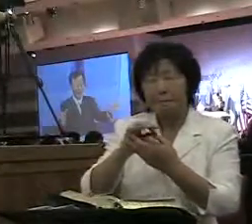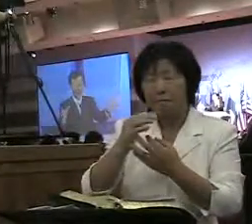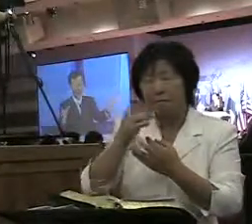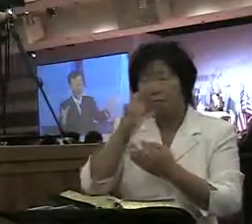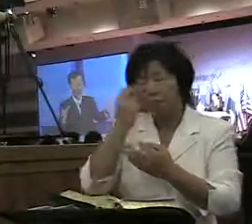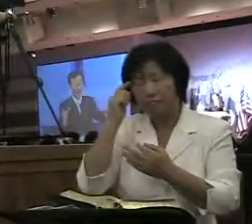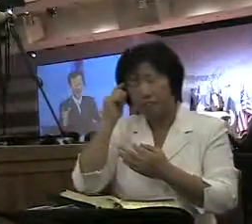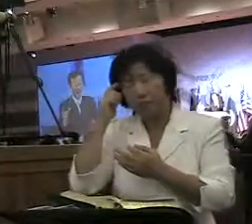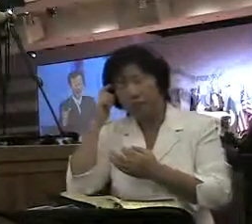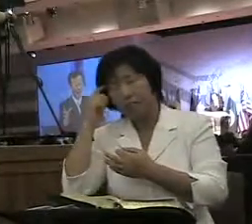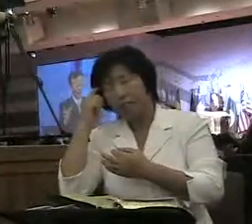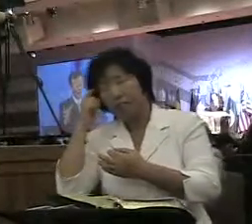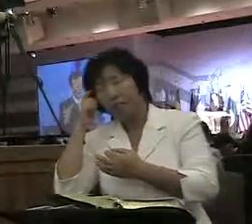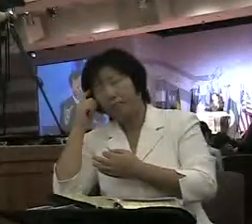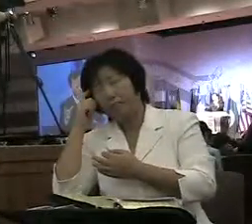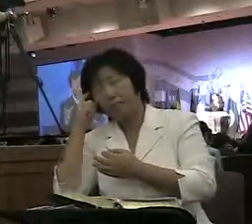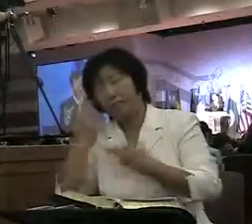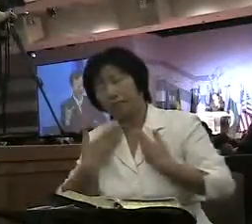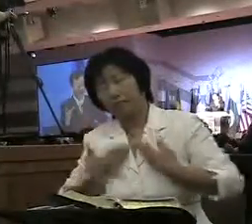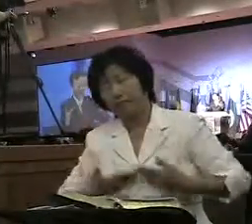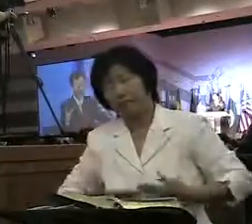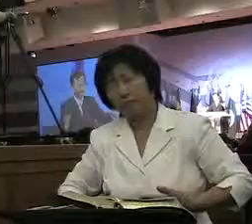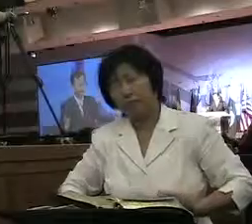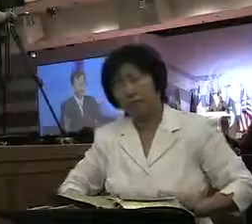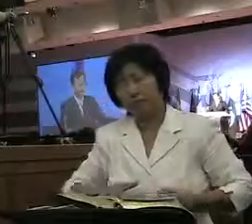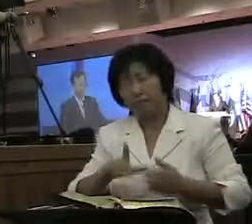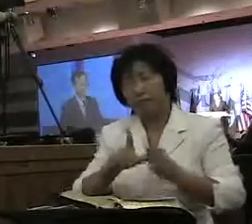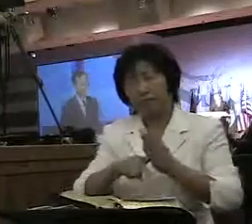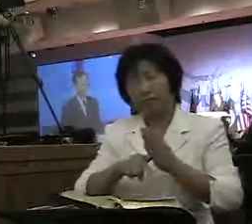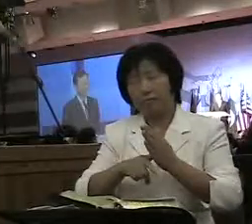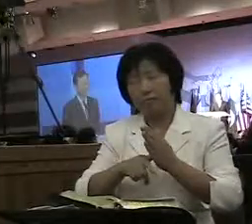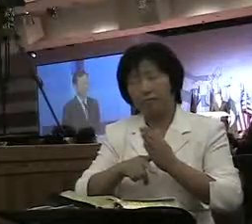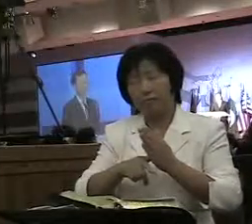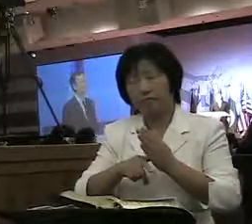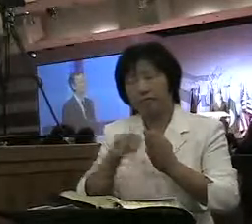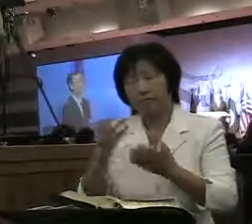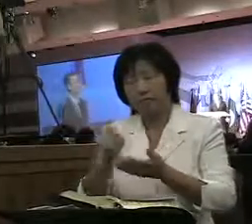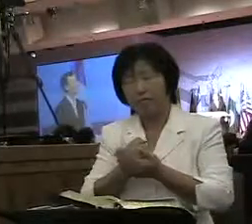기도하는 시간 갖기로 하겠습니다.